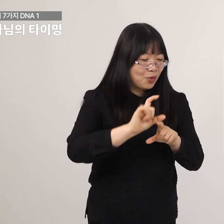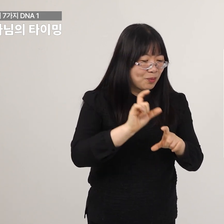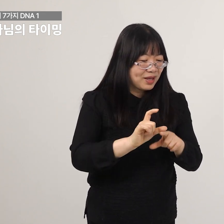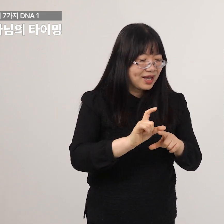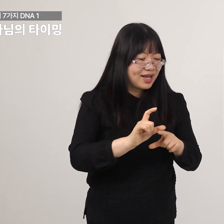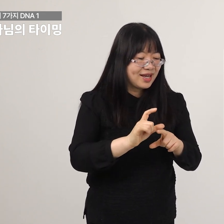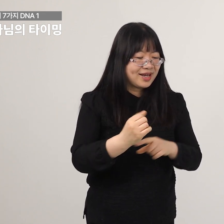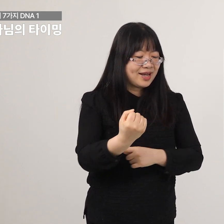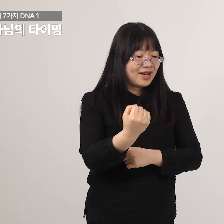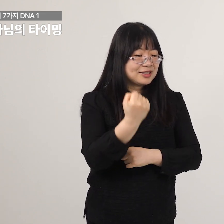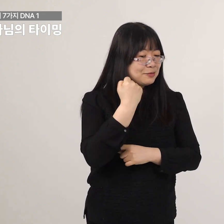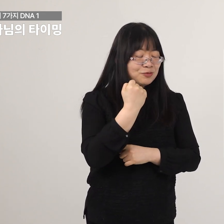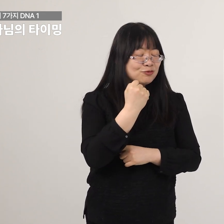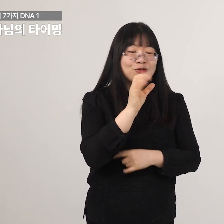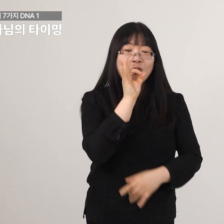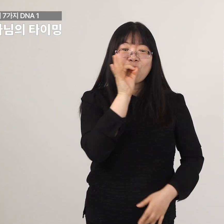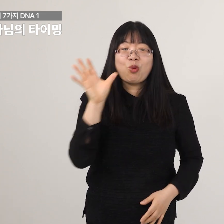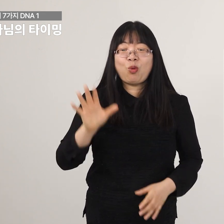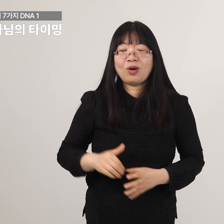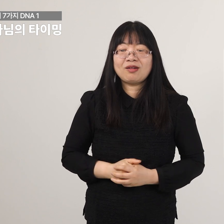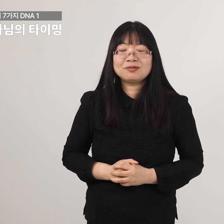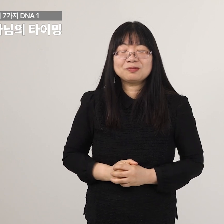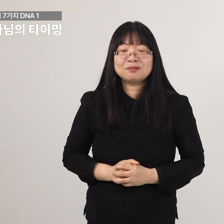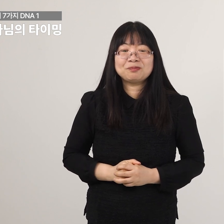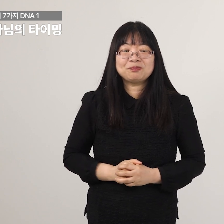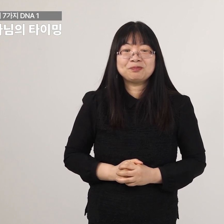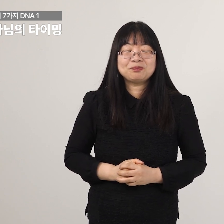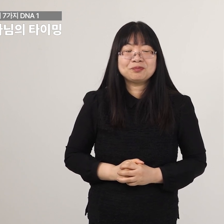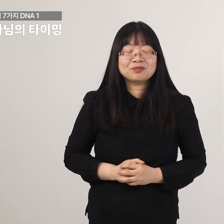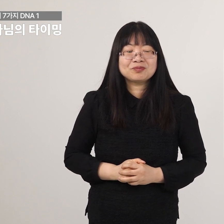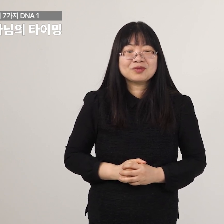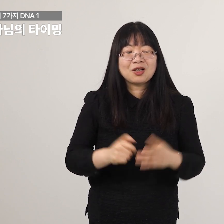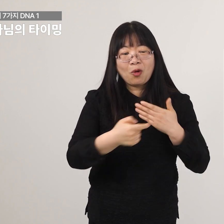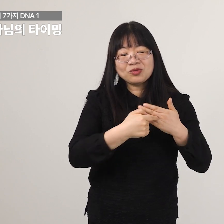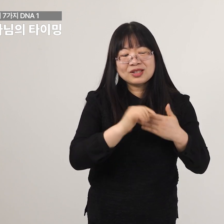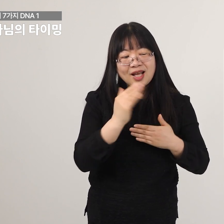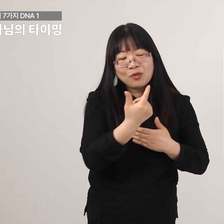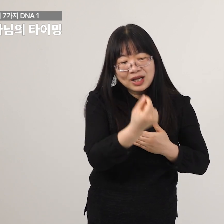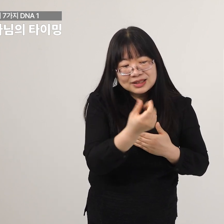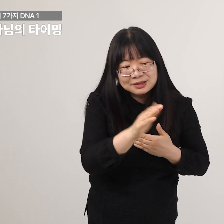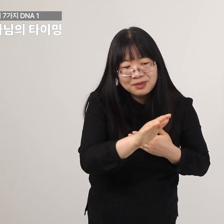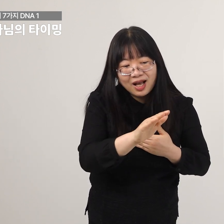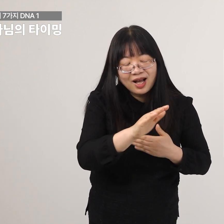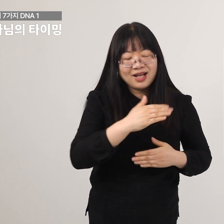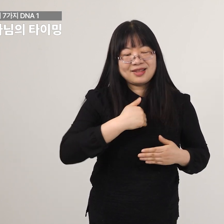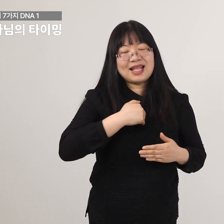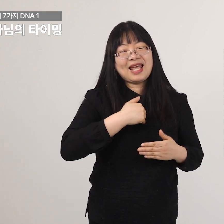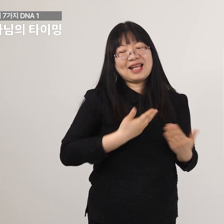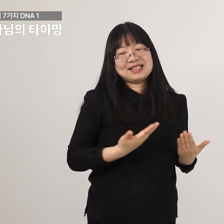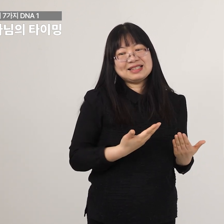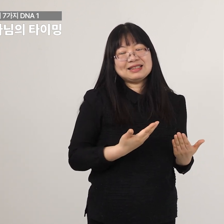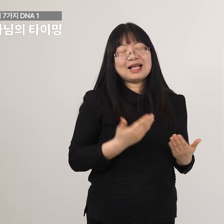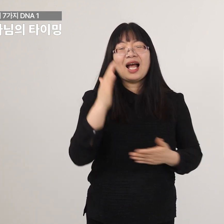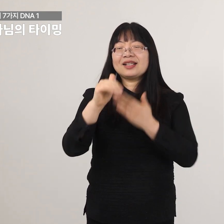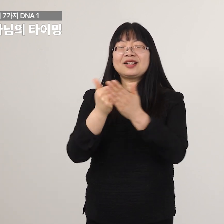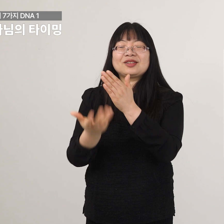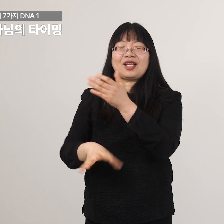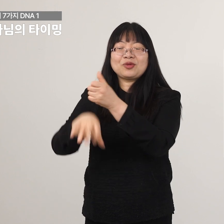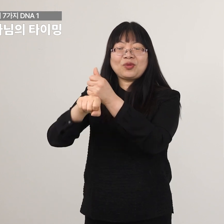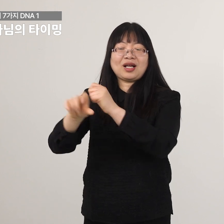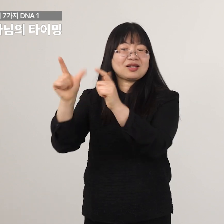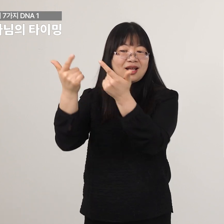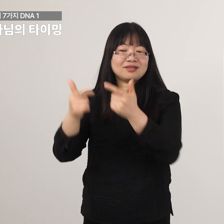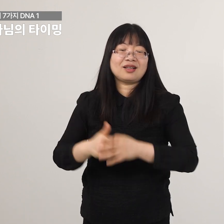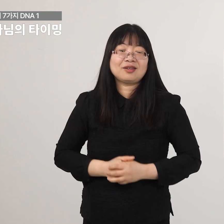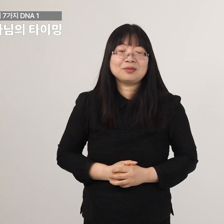힘으로 될 일이 아무것도 없어요. 그건 된 듯 보여줘도 그건 자기 일이지 하나님의 일이 아니에요.